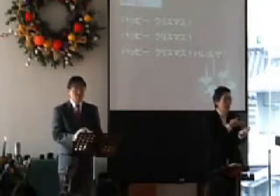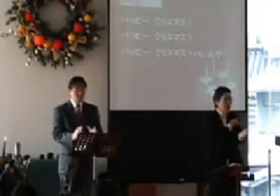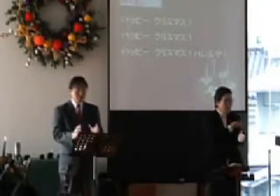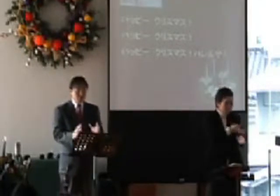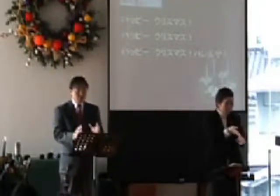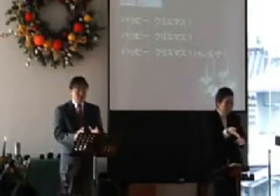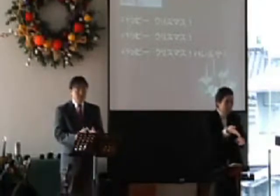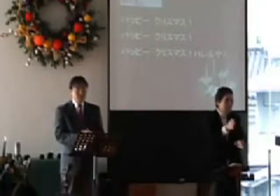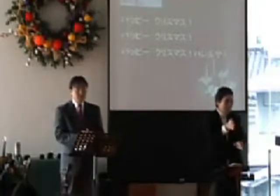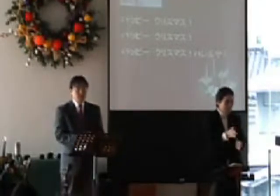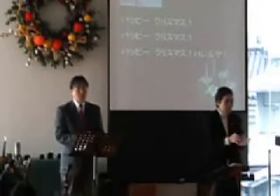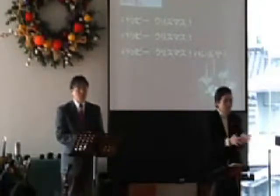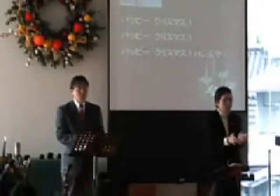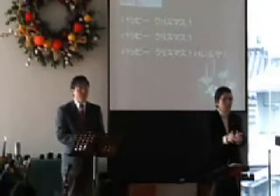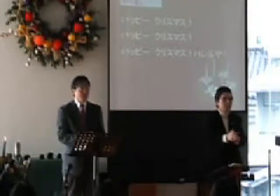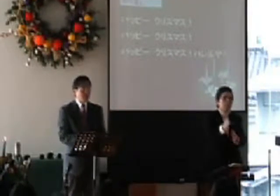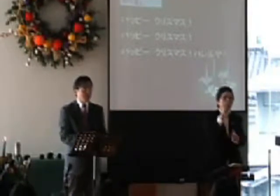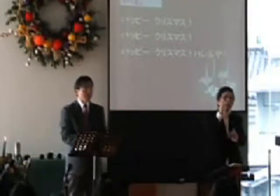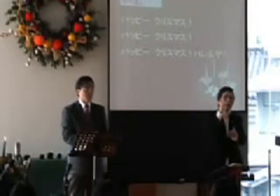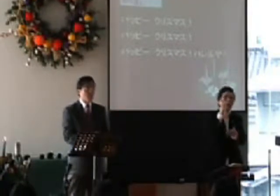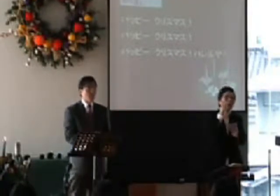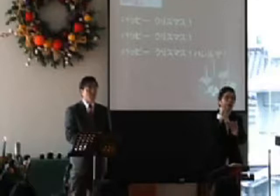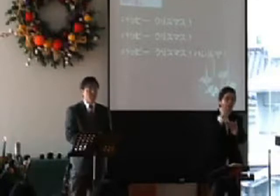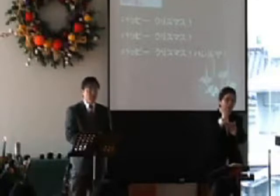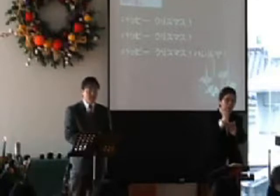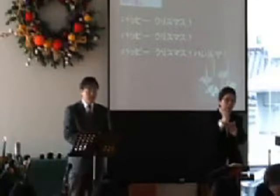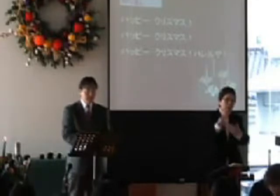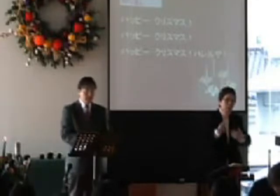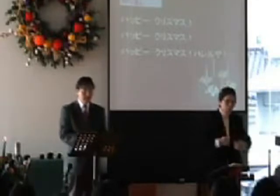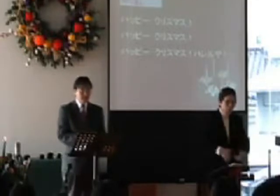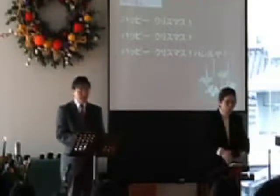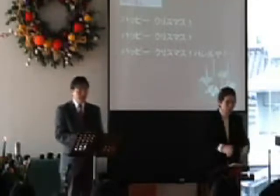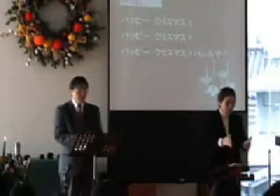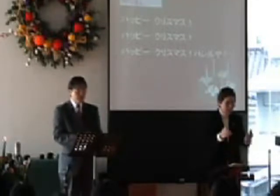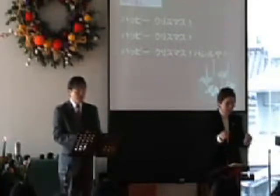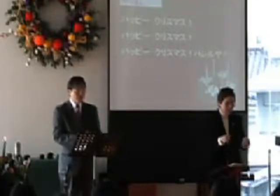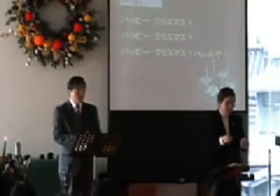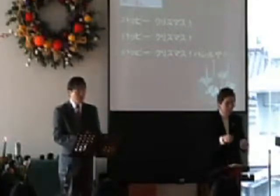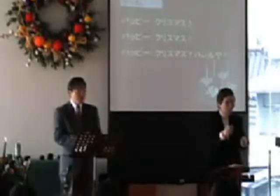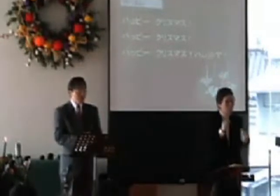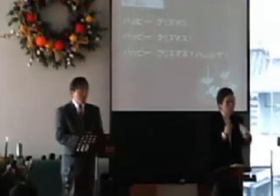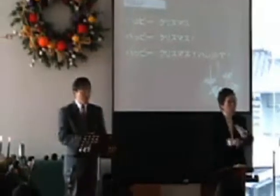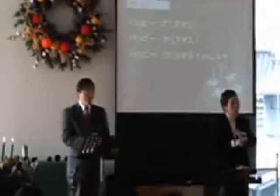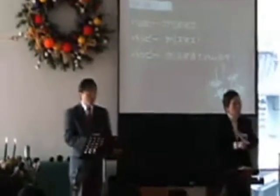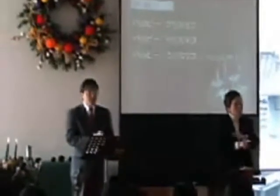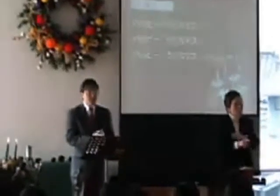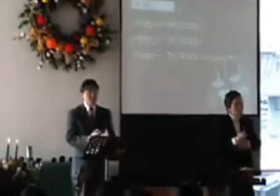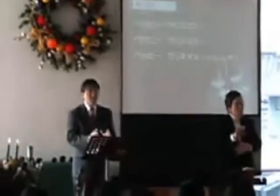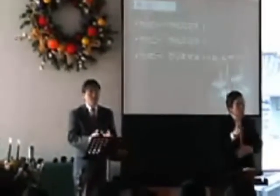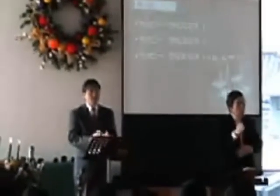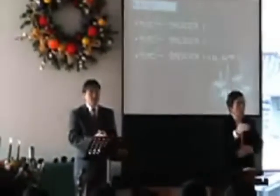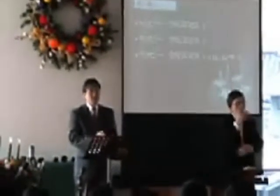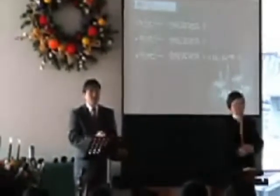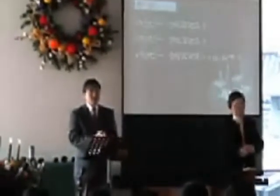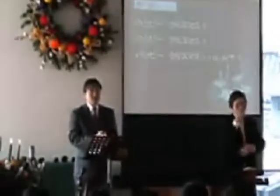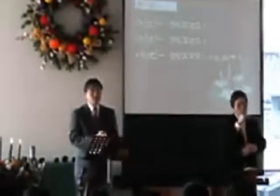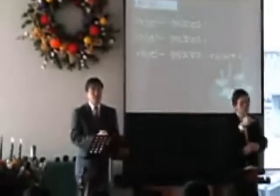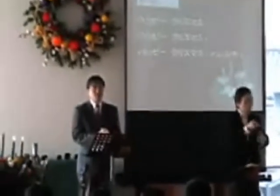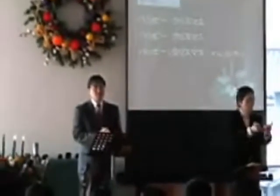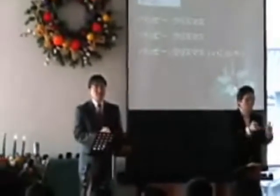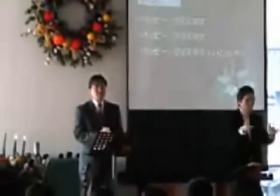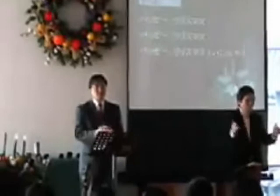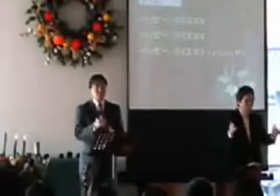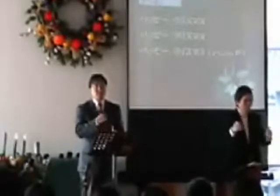に残っているんですね。このお話はとても不思議なお話なんです。という